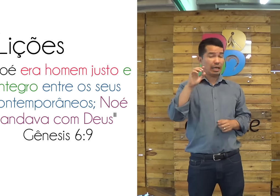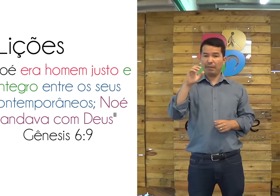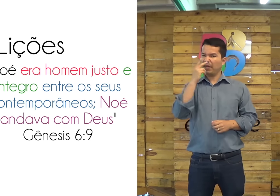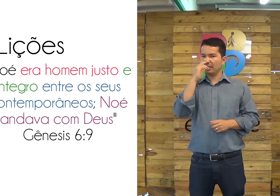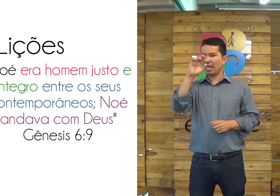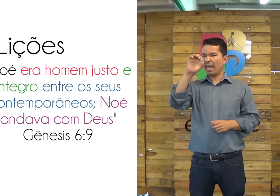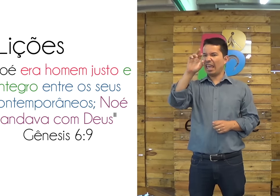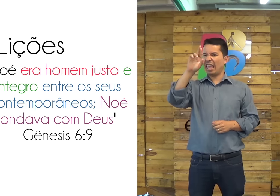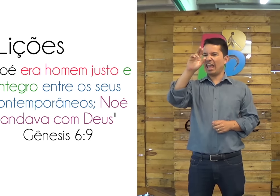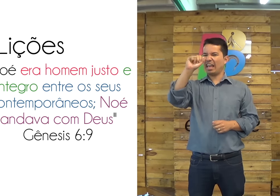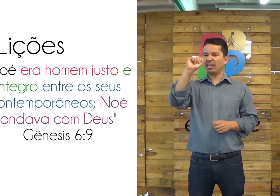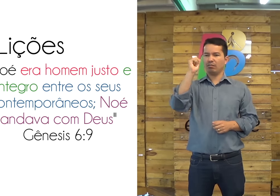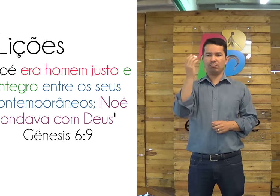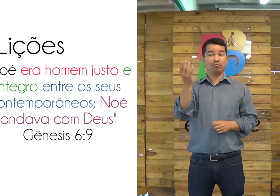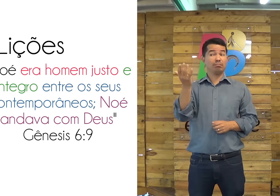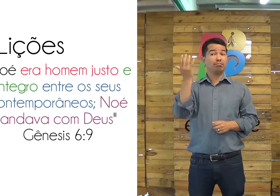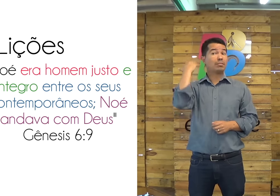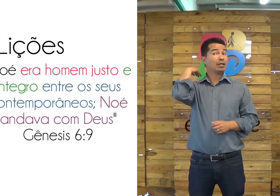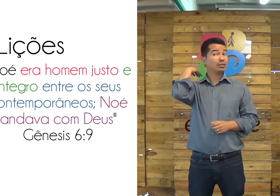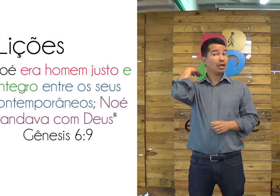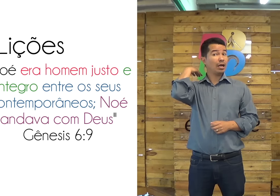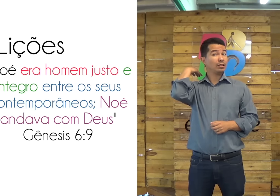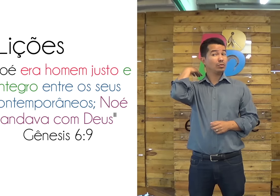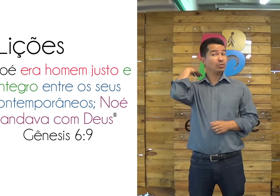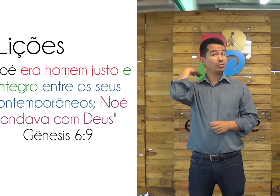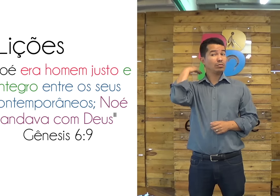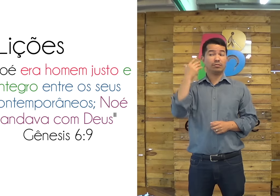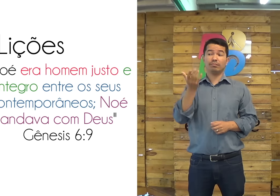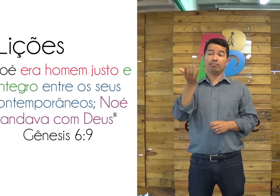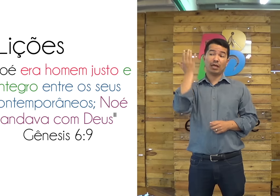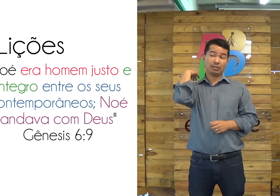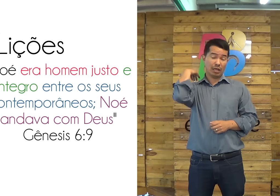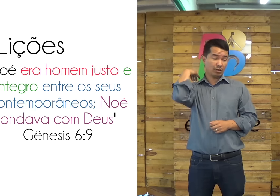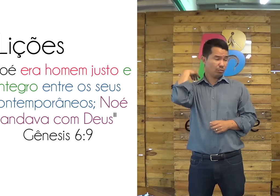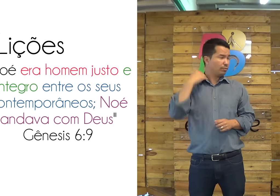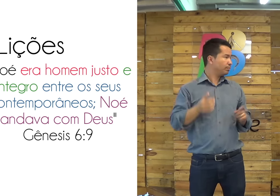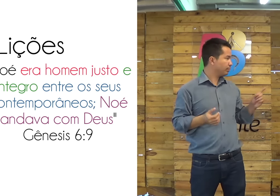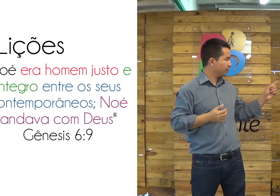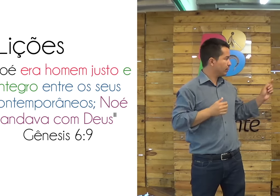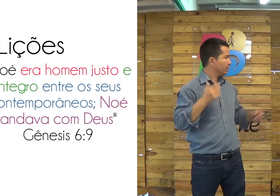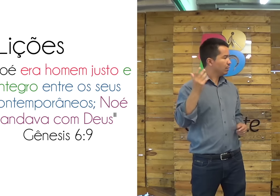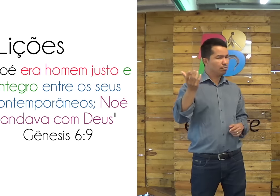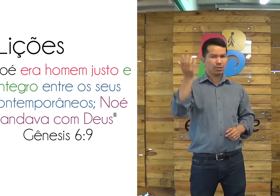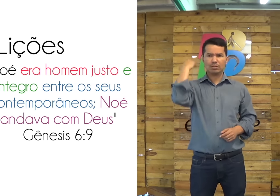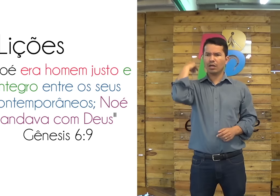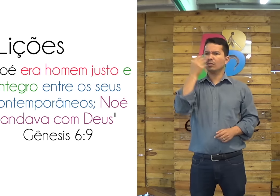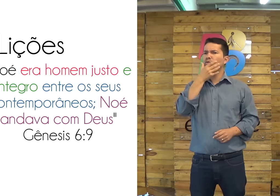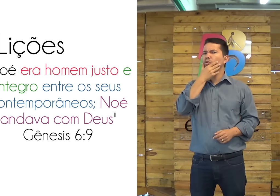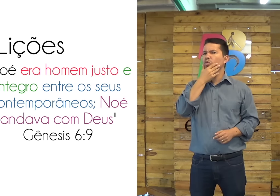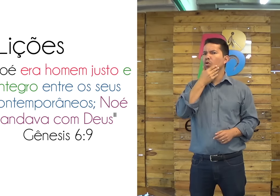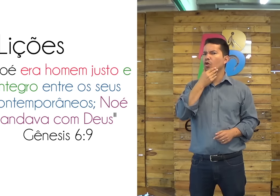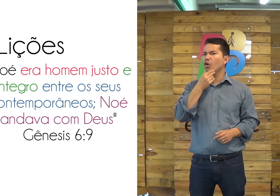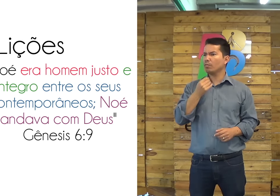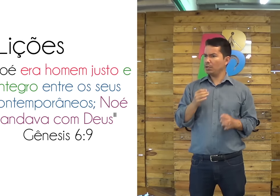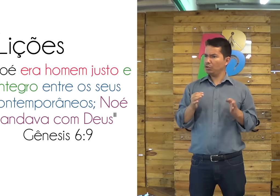Noé era né Isso era no passado tá Noé era um homem